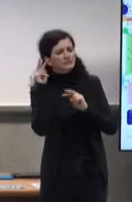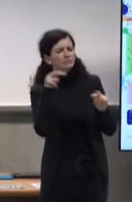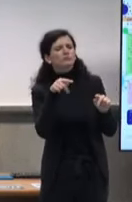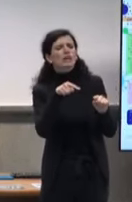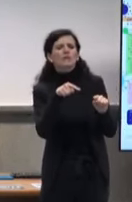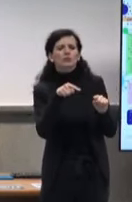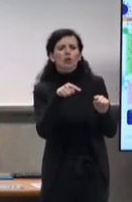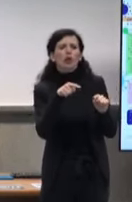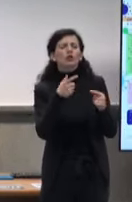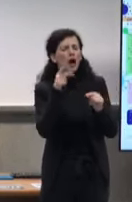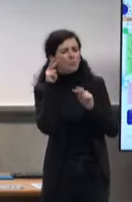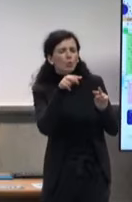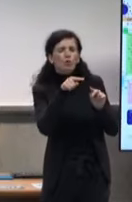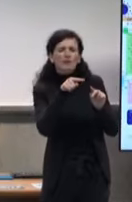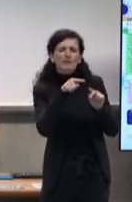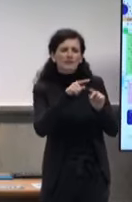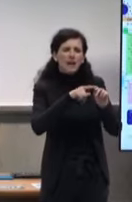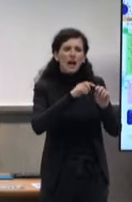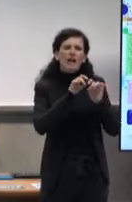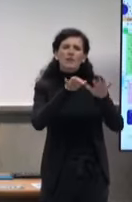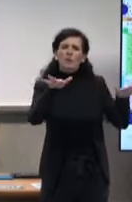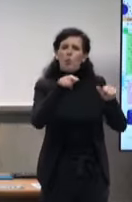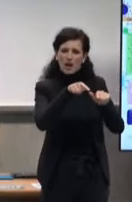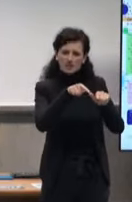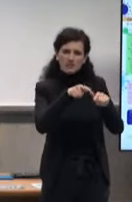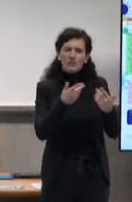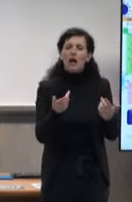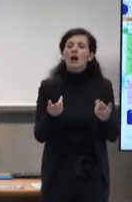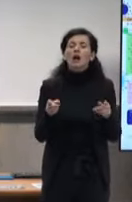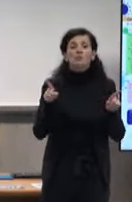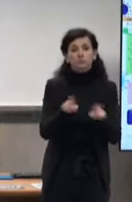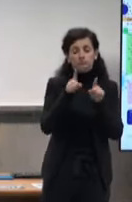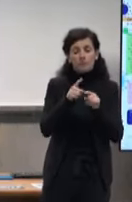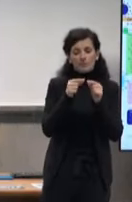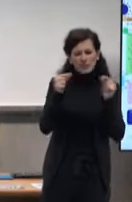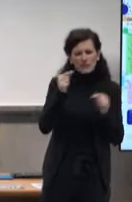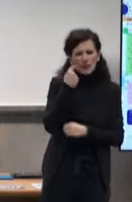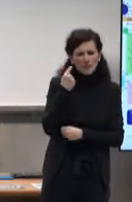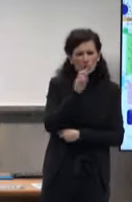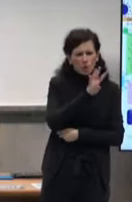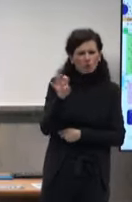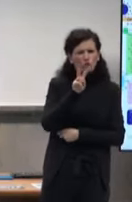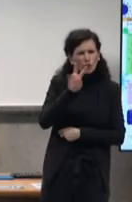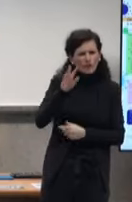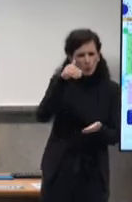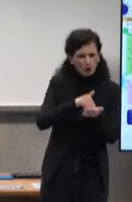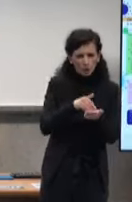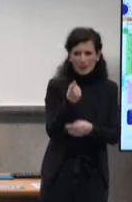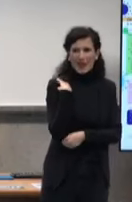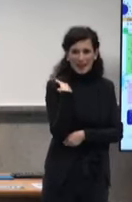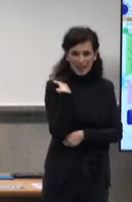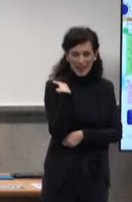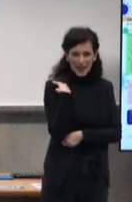al riguardo vorrei chiede un'altra cosa ogni giorno ci viene fornito il numero dei tamponi effettuati ieri credo fossero 424 mila ma